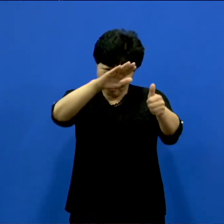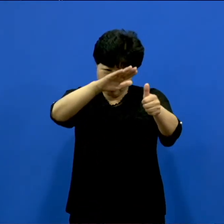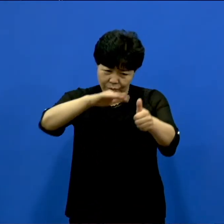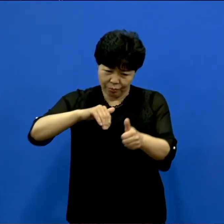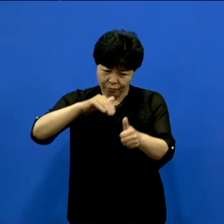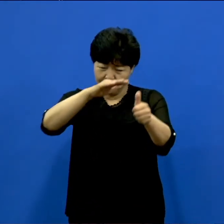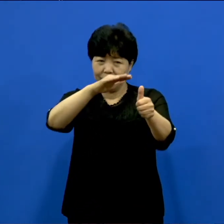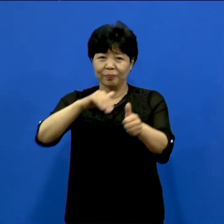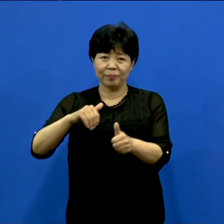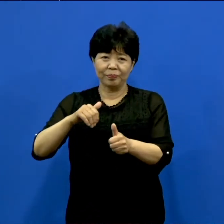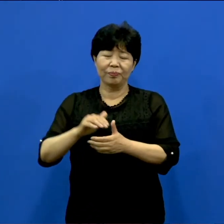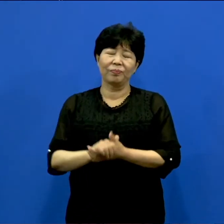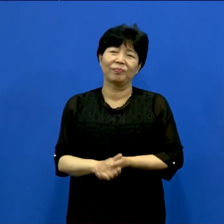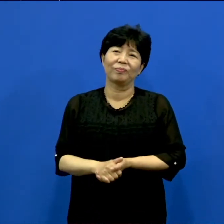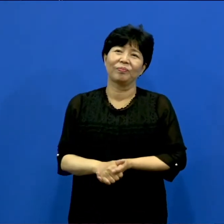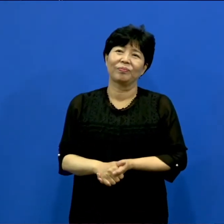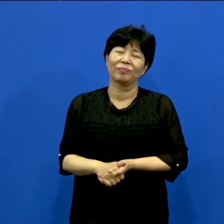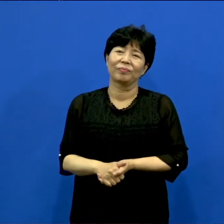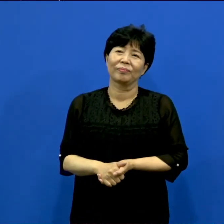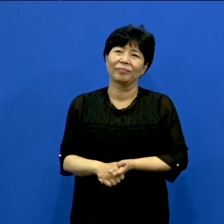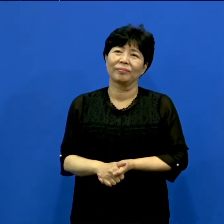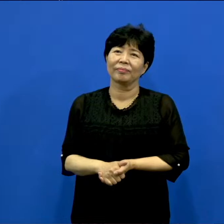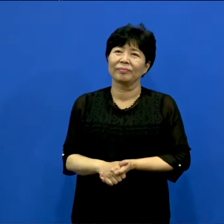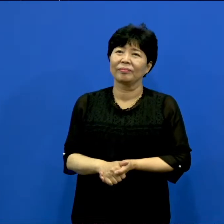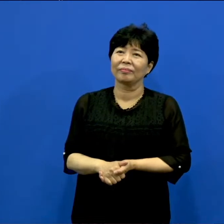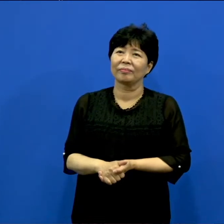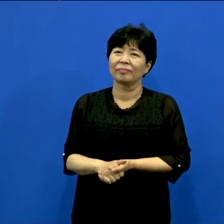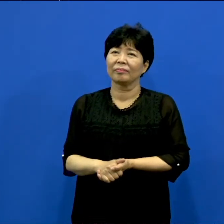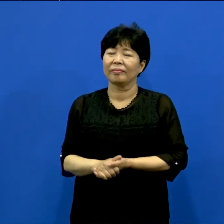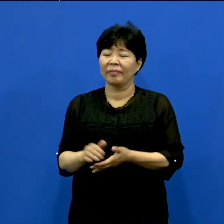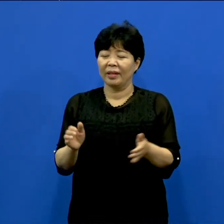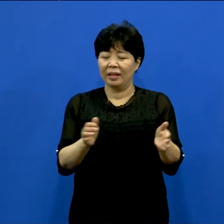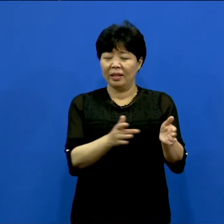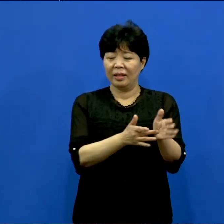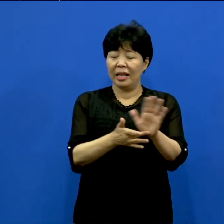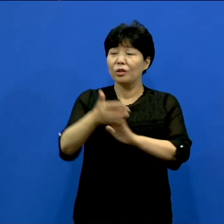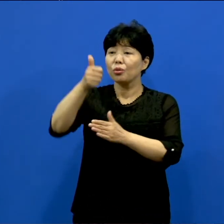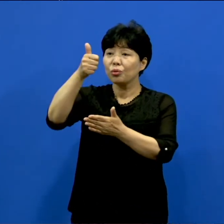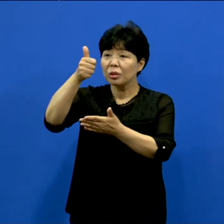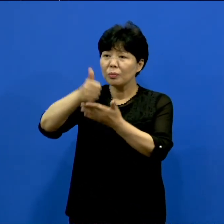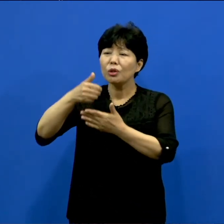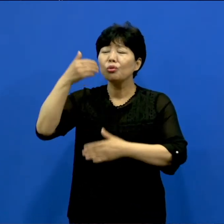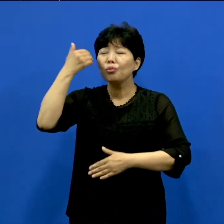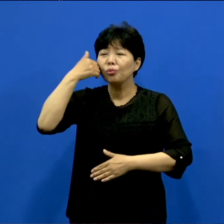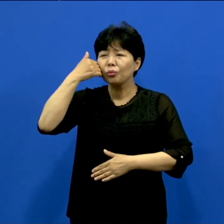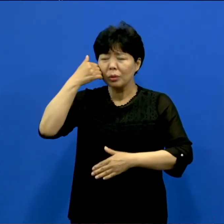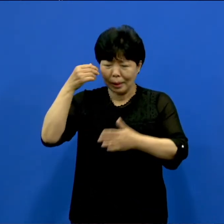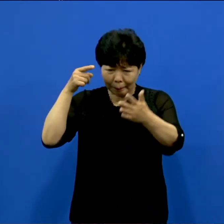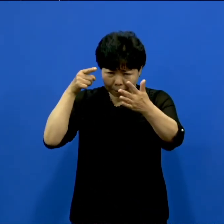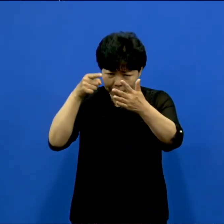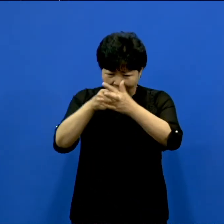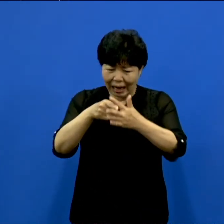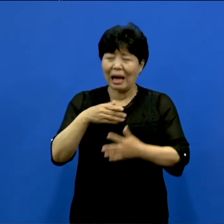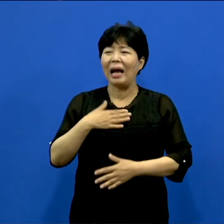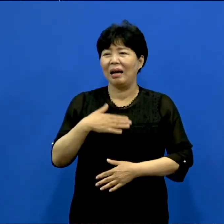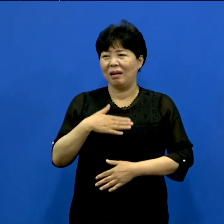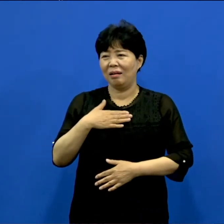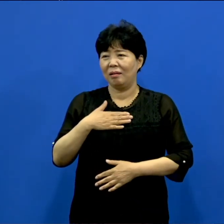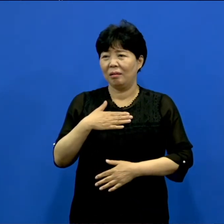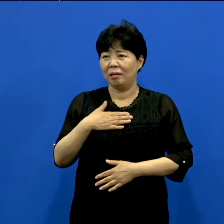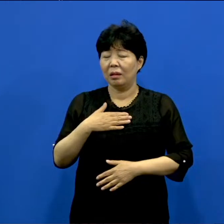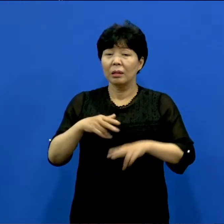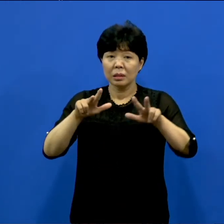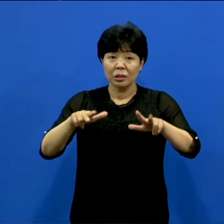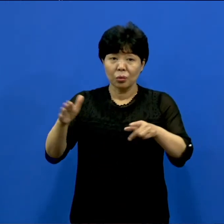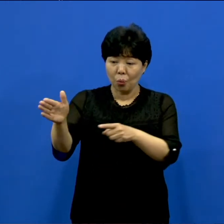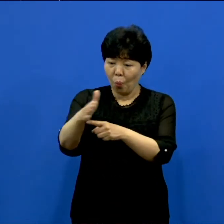베드로가 그 자리에서 무릎을 꿇는 거죠. 왜? 주님이 지금 누구이신지를 알았기 때문에. 지금 고기가 잡힐 시간이